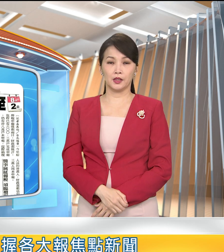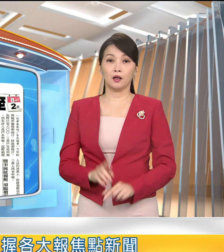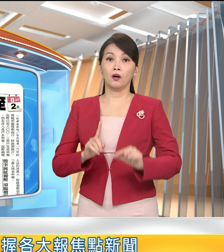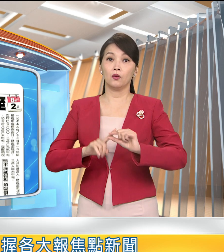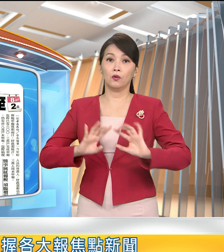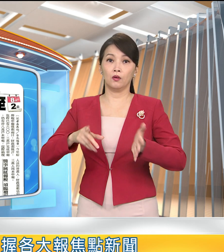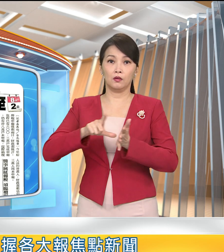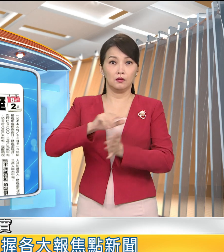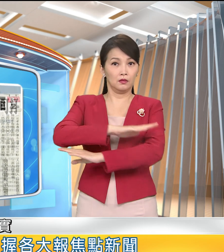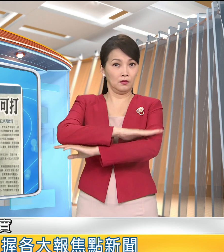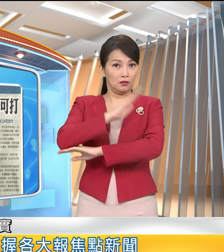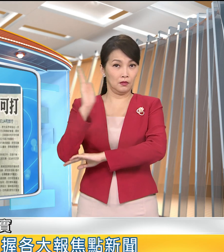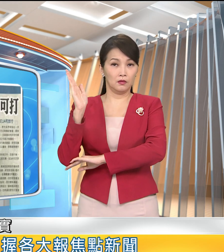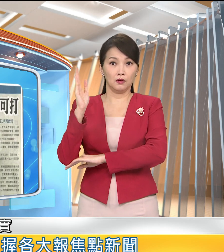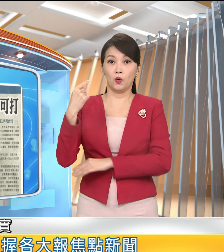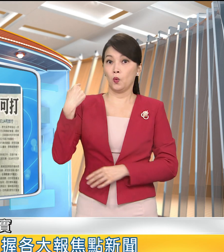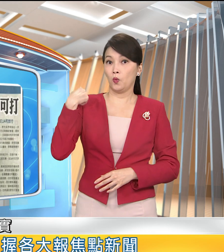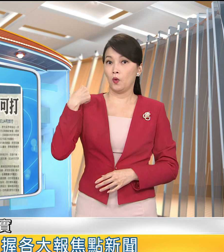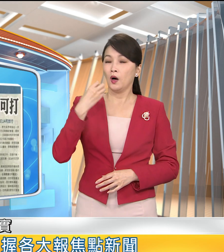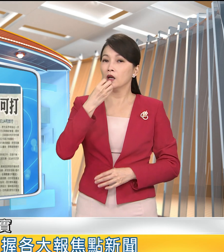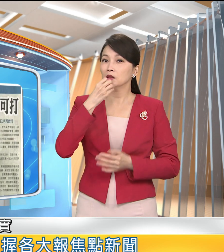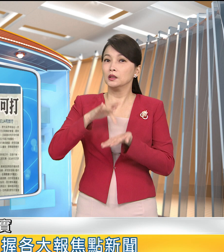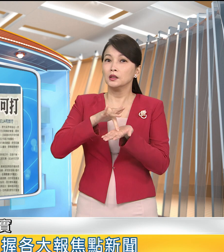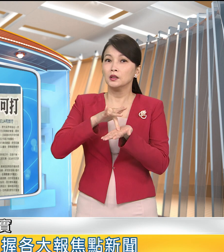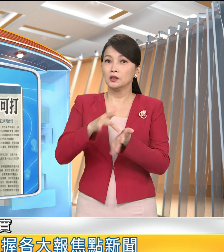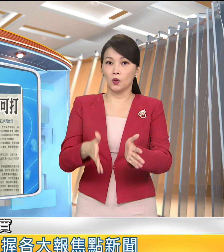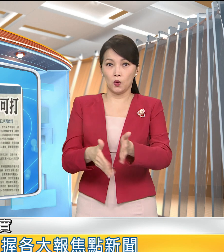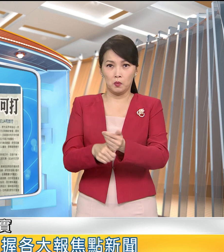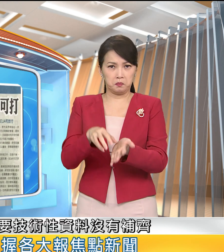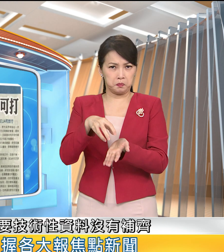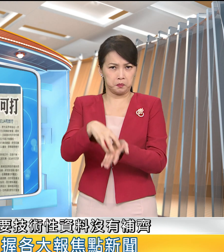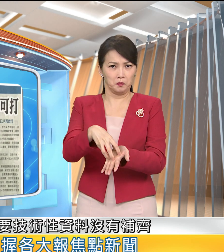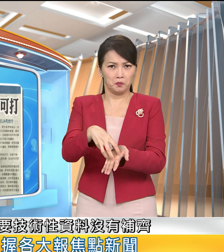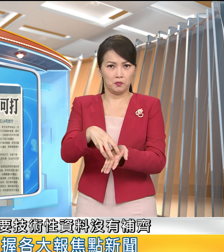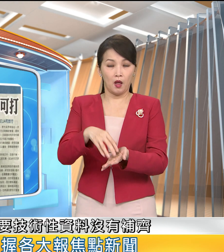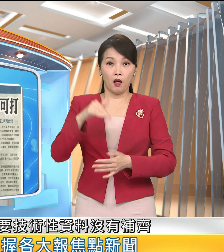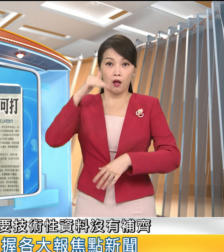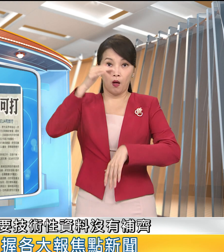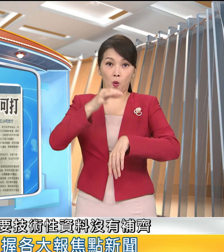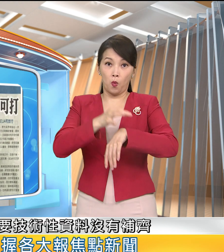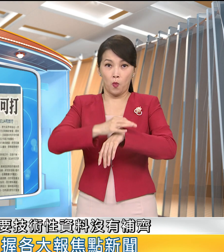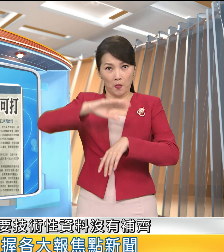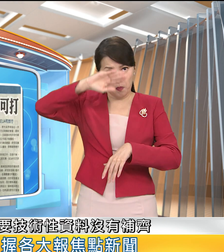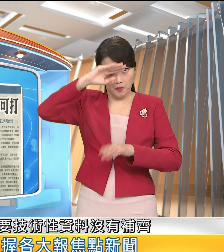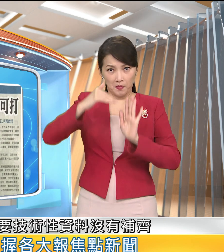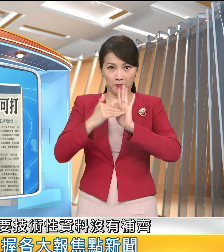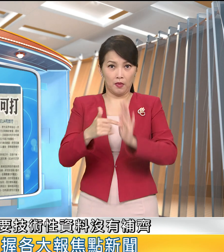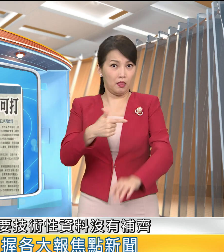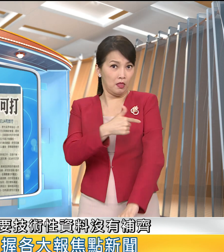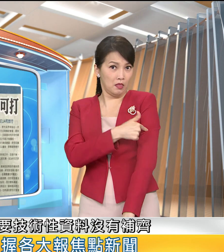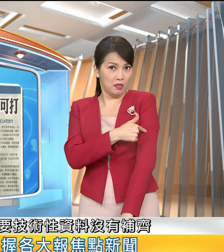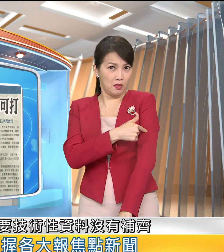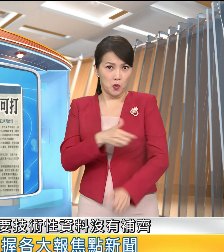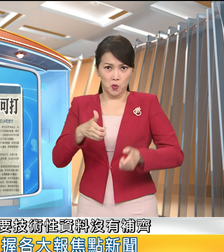中国时报是报道，食药署昨天证实，高端疫苗有重要技术性资料没有补